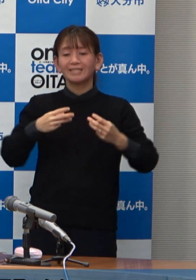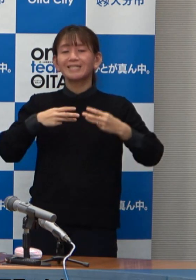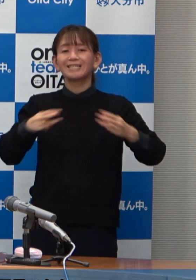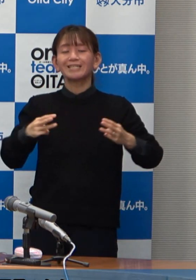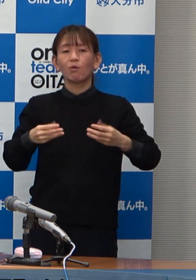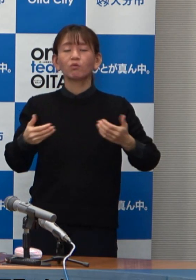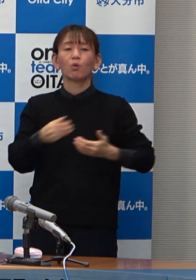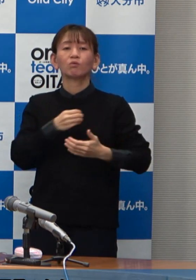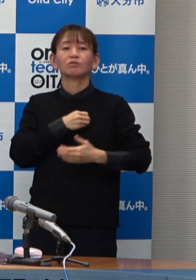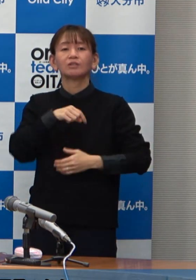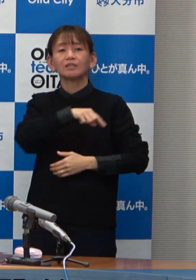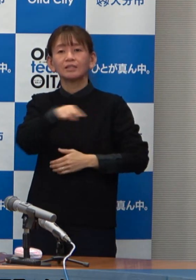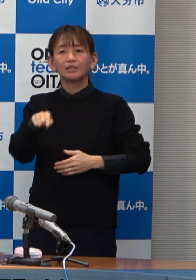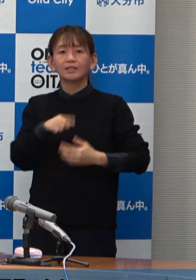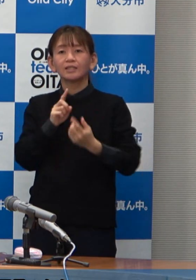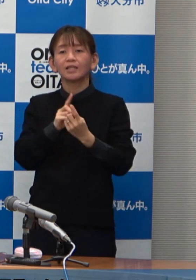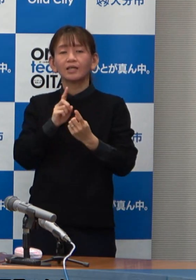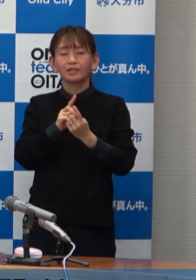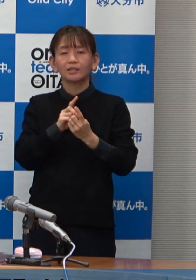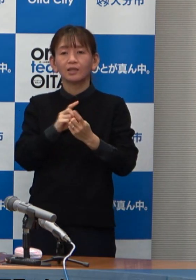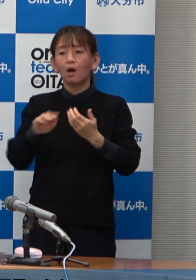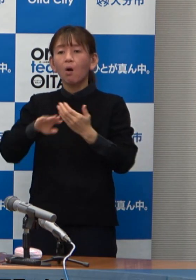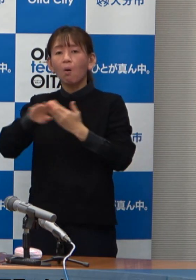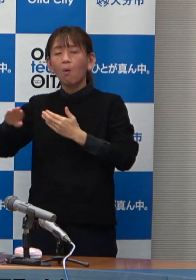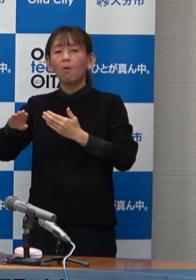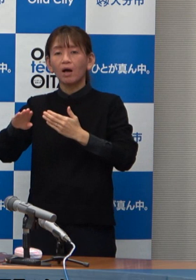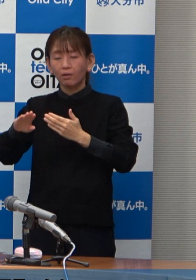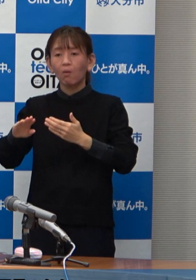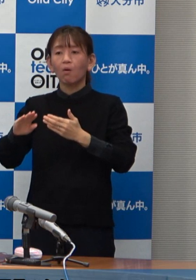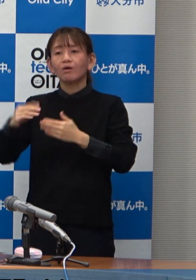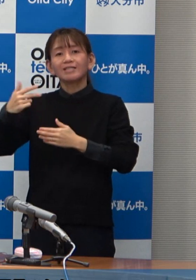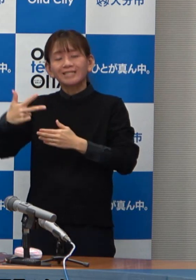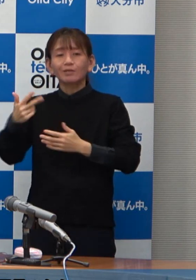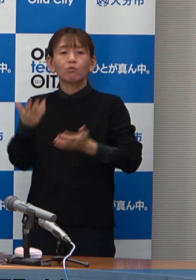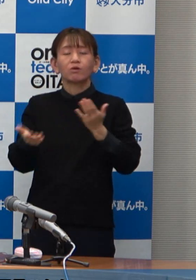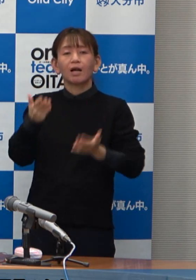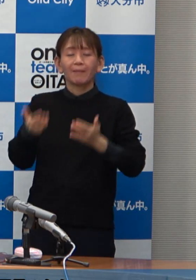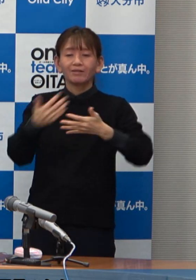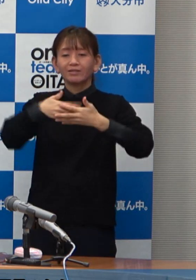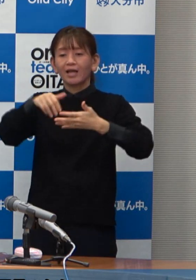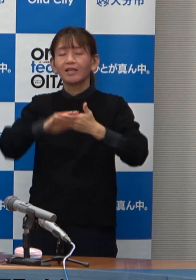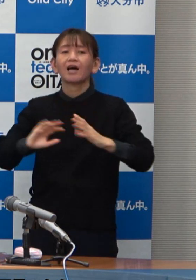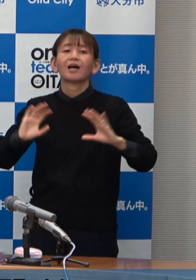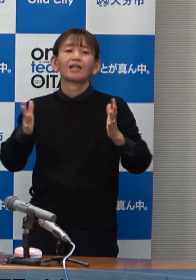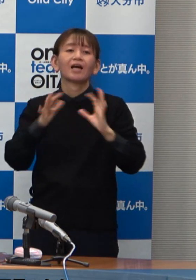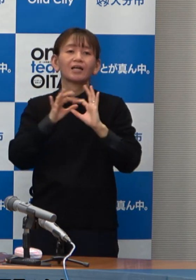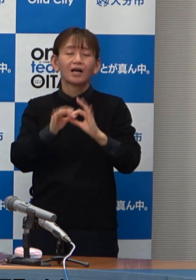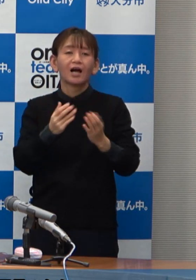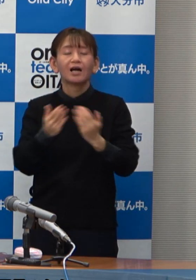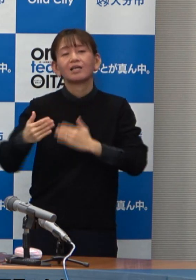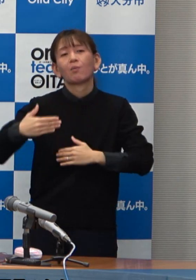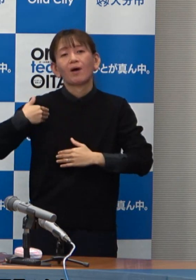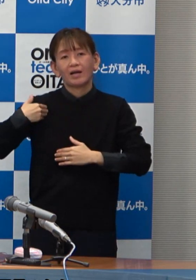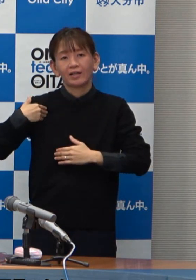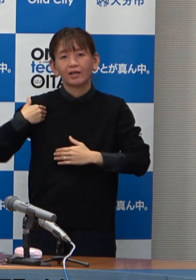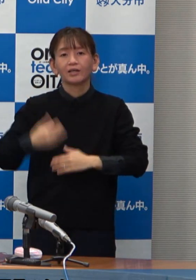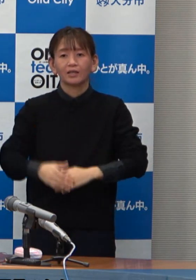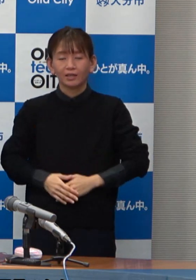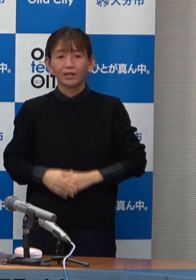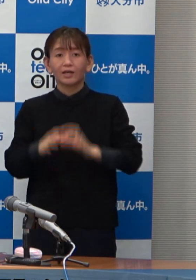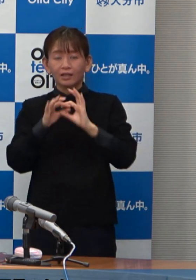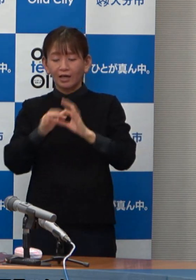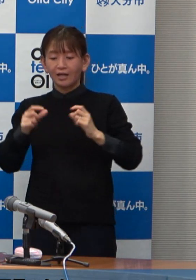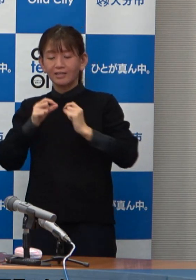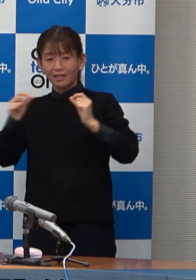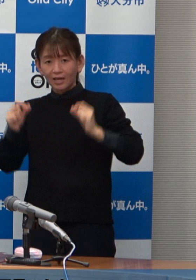に関しては他市との比較するデータがないとだから分からないつまりあの正規と非